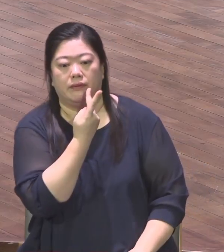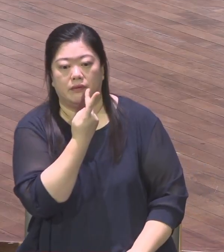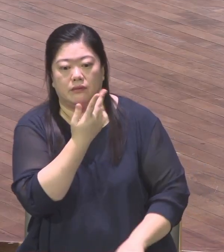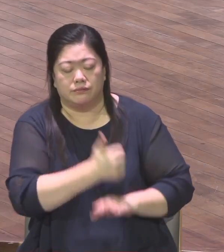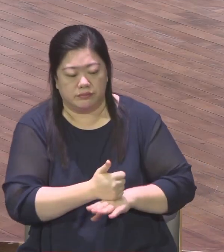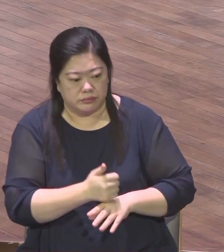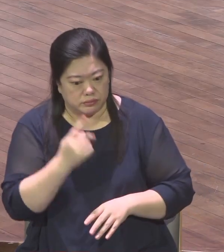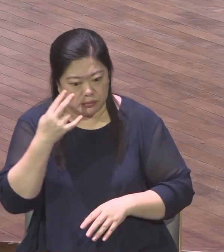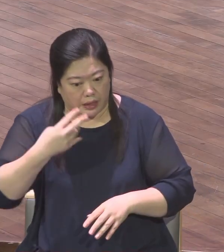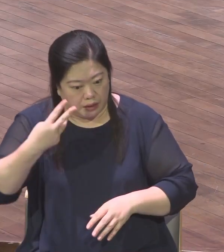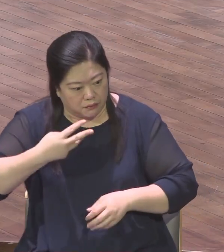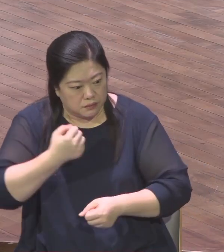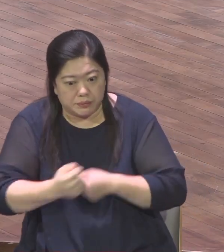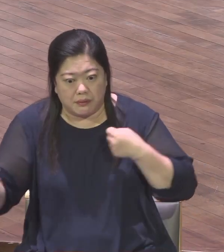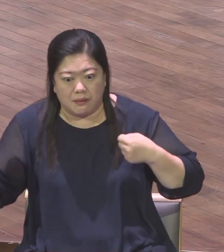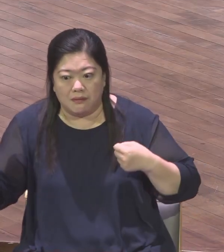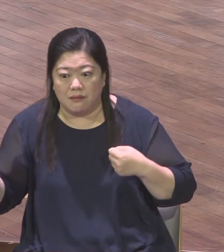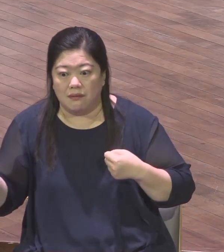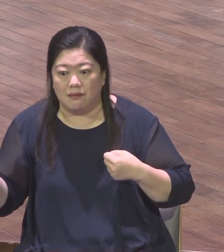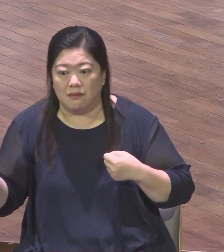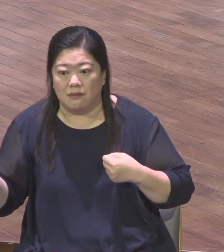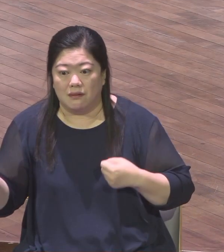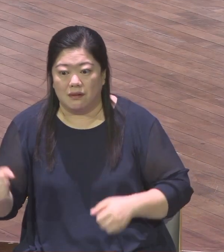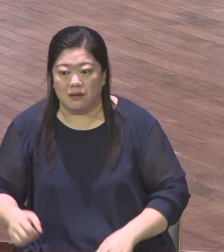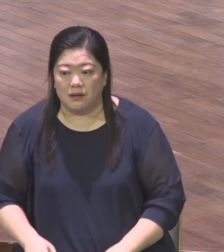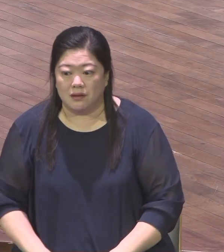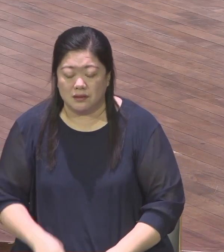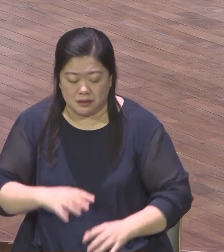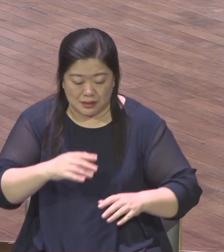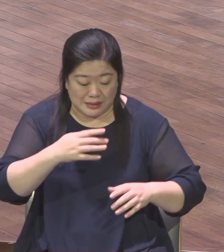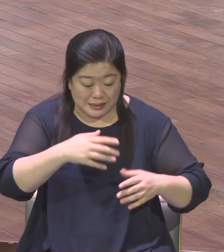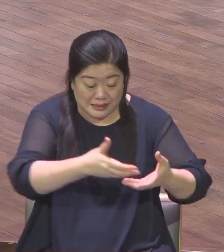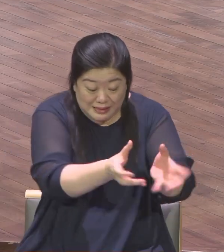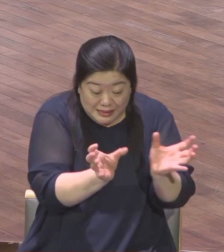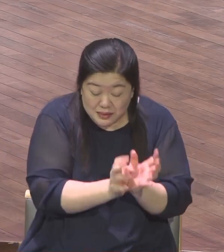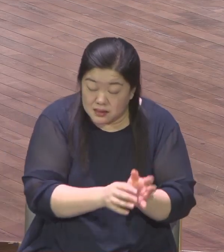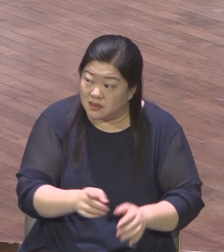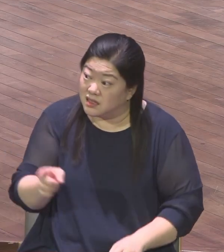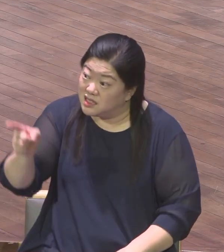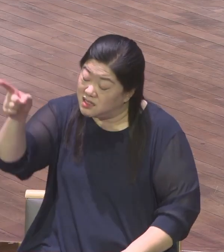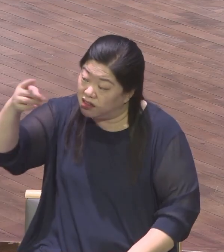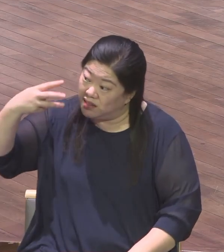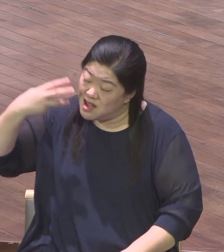거예요. 지금 너가 거짓말하는 것이다.